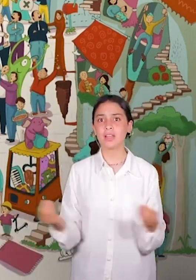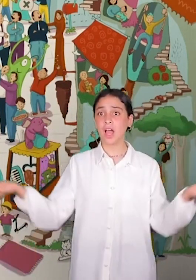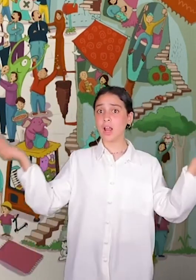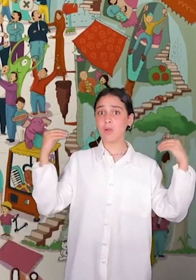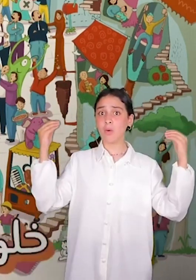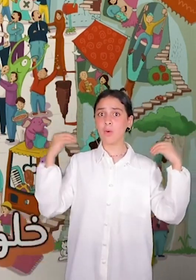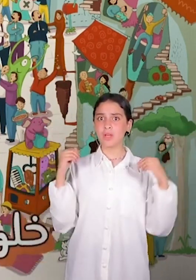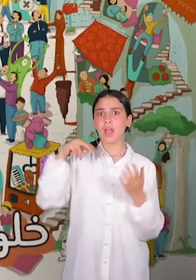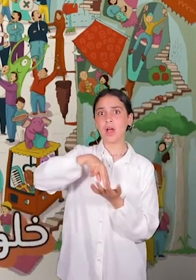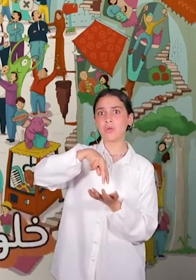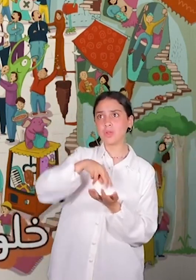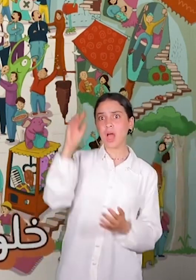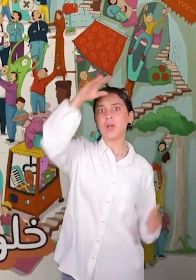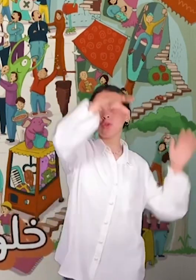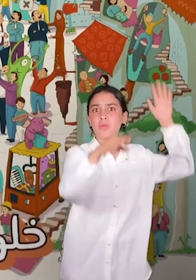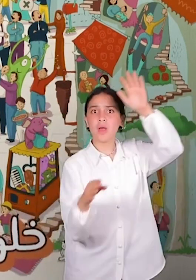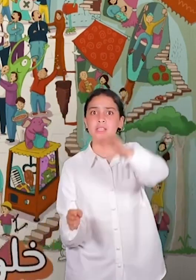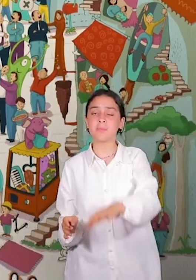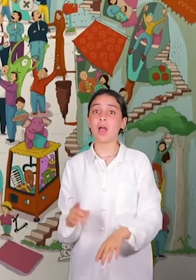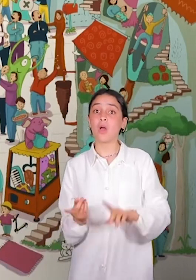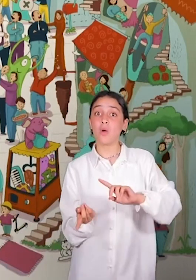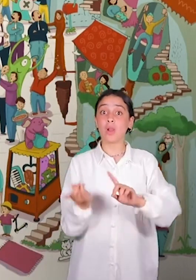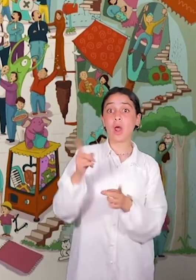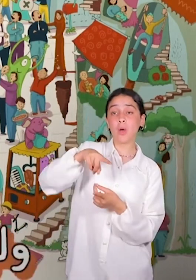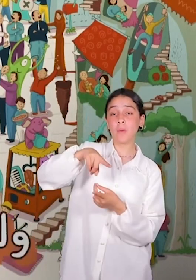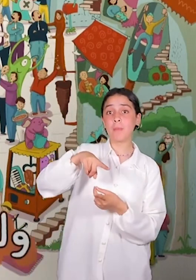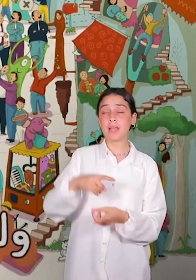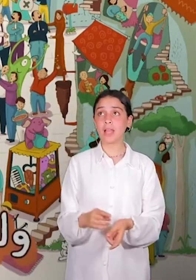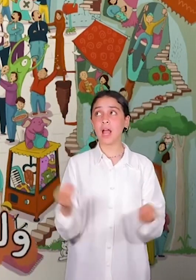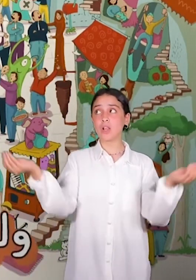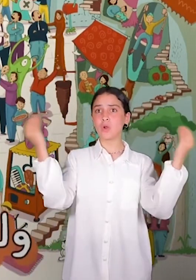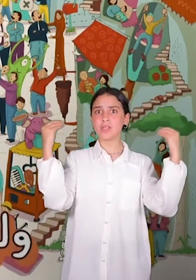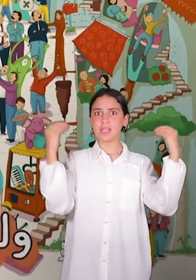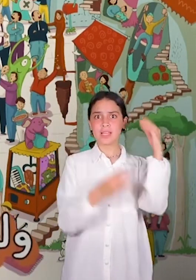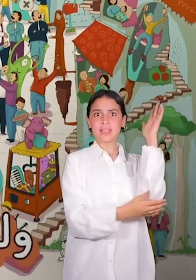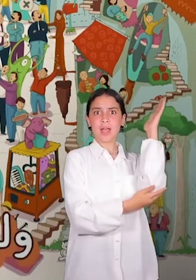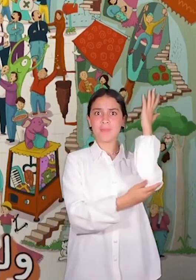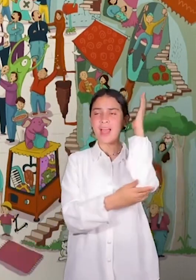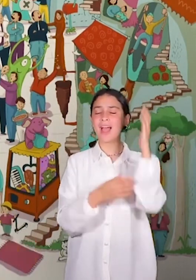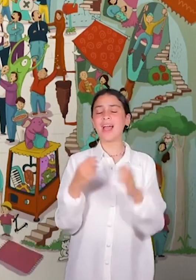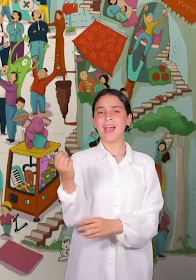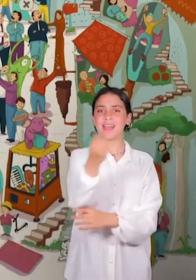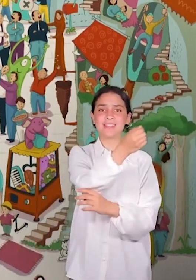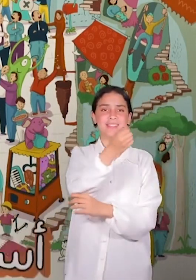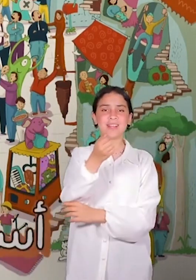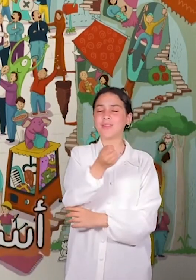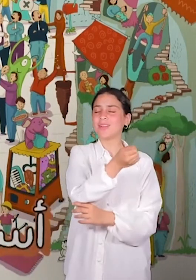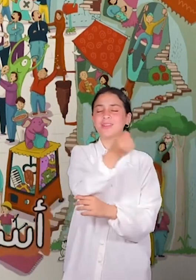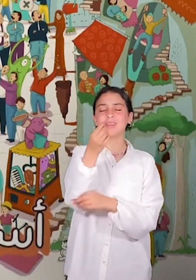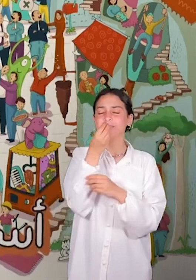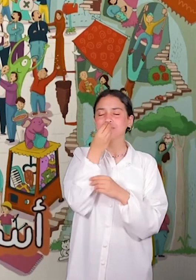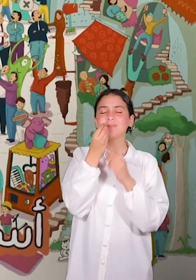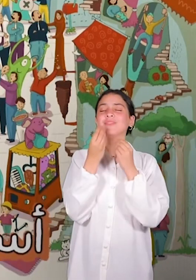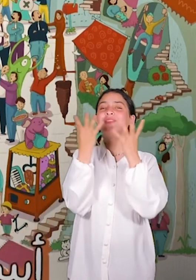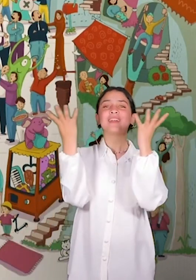رياضة خلوني أرقد قانط وأسبح ولو بدل دروس الطبيعة أسئل